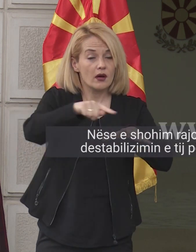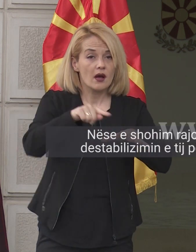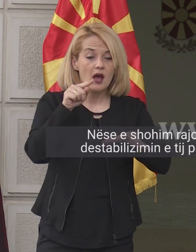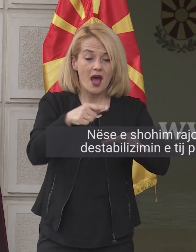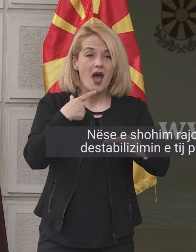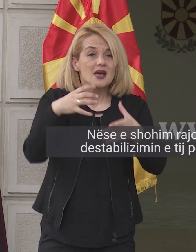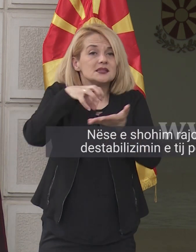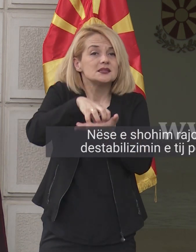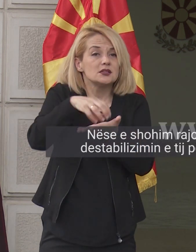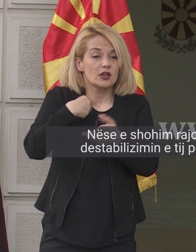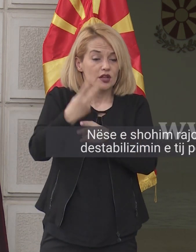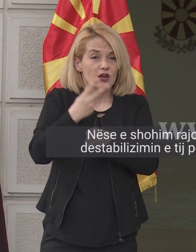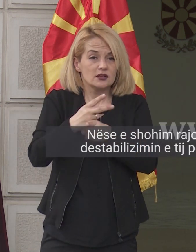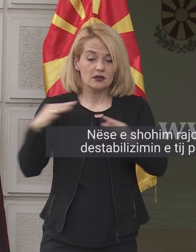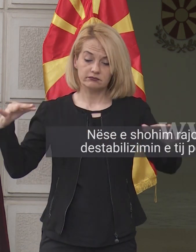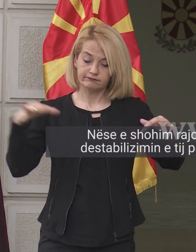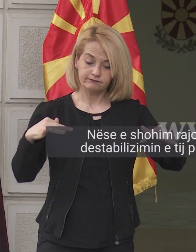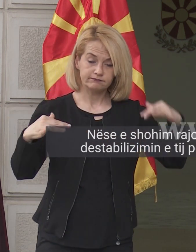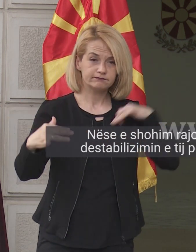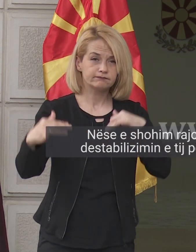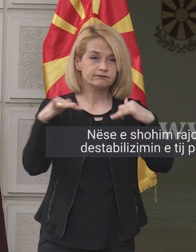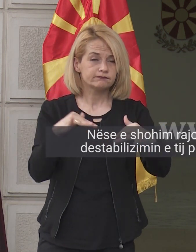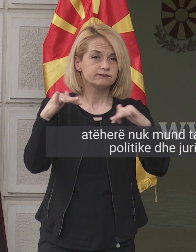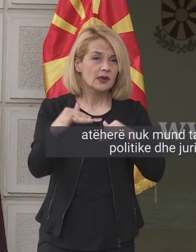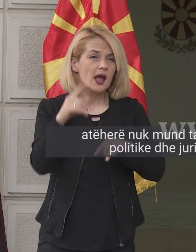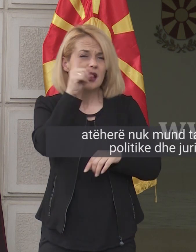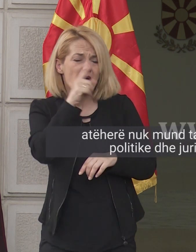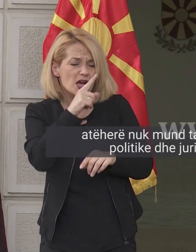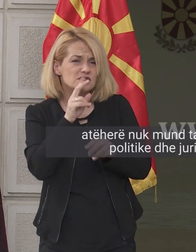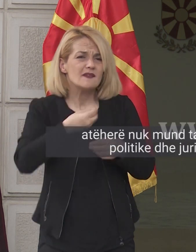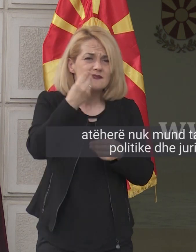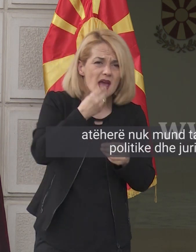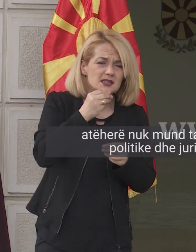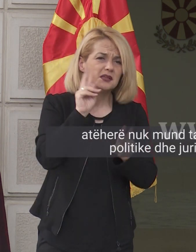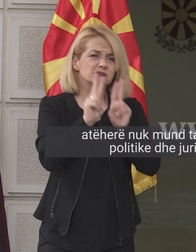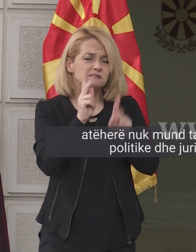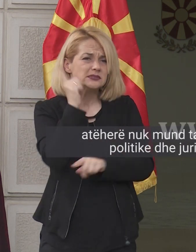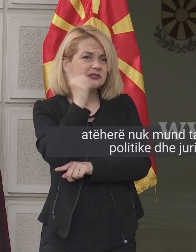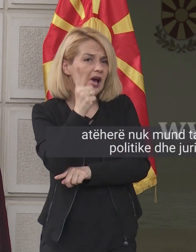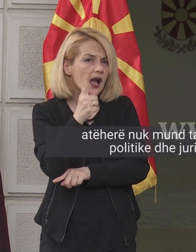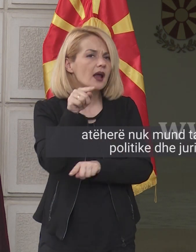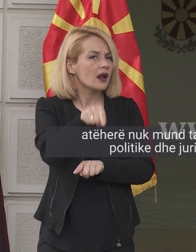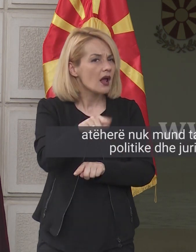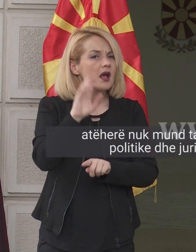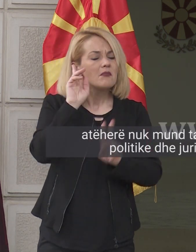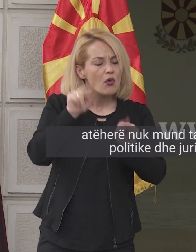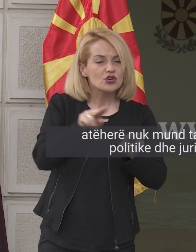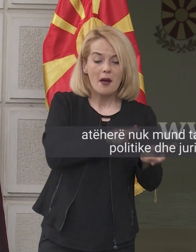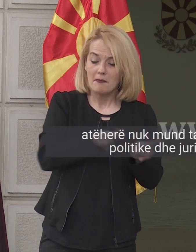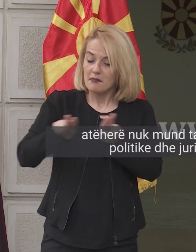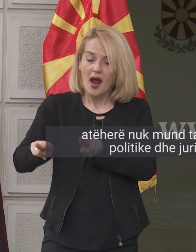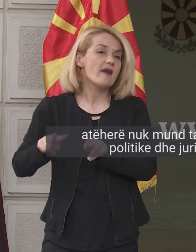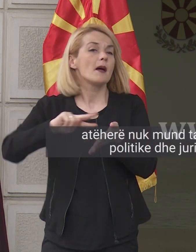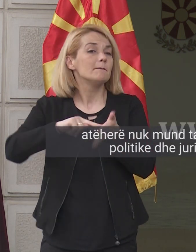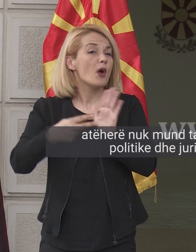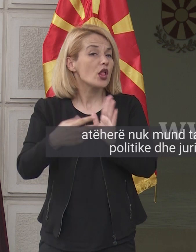njegova destabilizacija preko hibridnite zakani i lažnite vesti, не можеме да исклучиме дека евентуалната правна и политичка